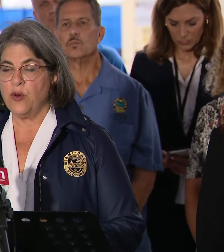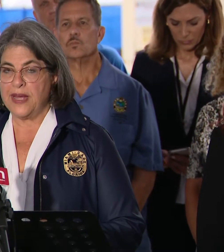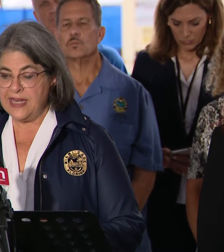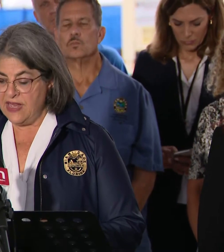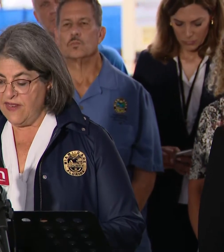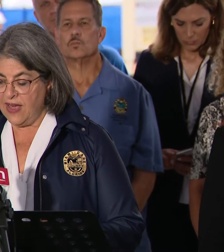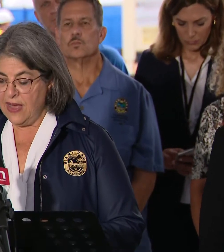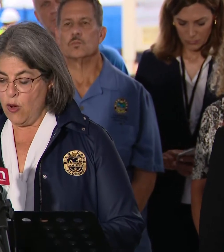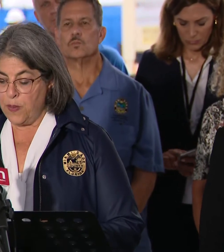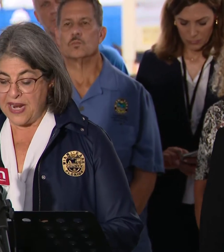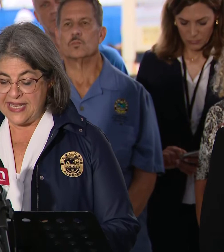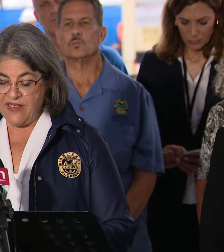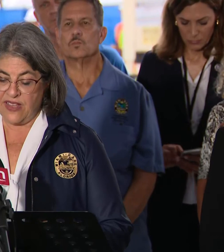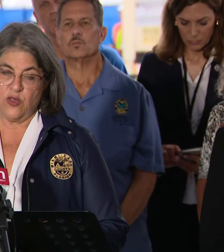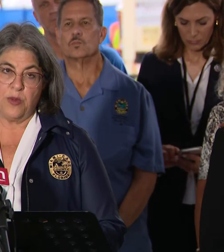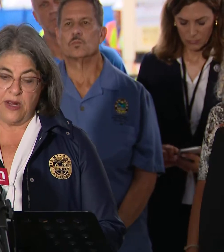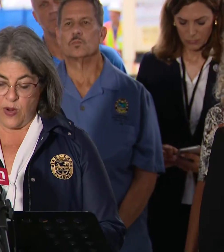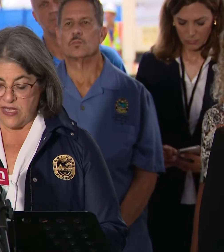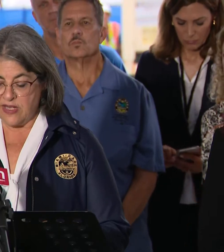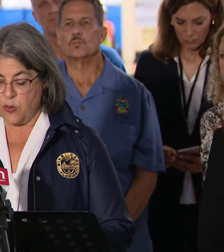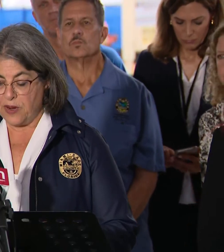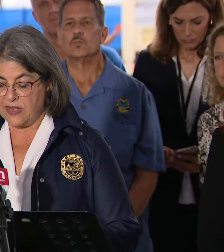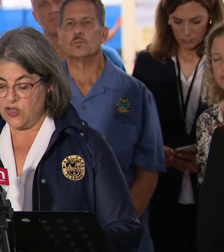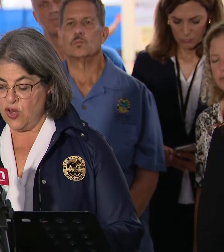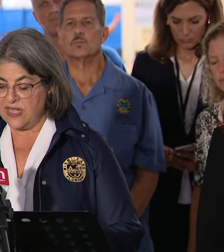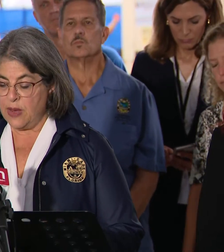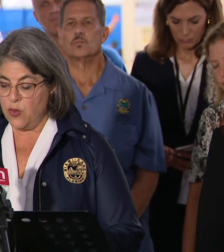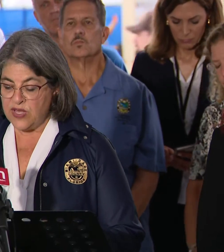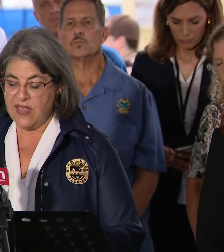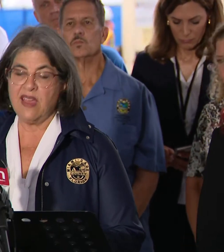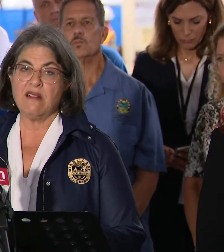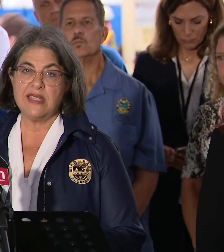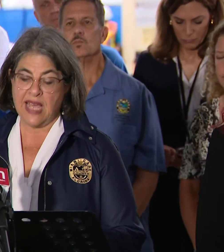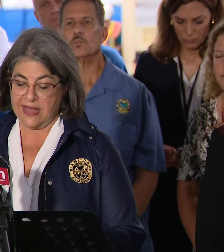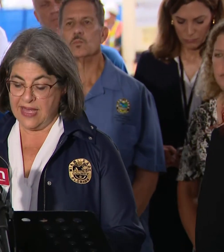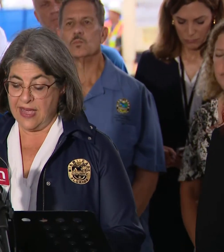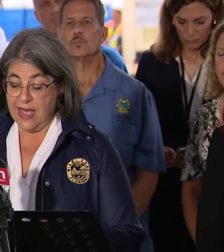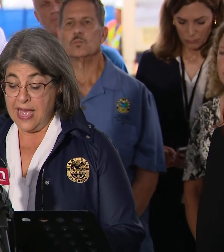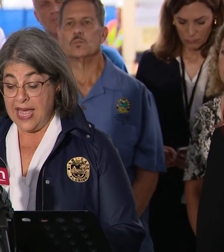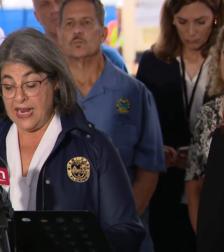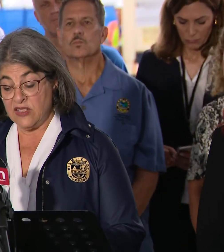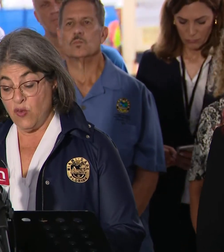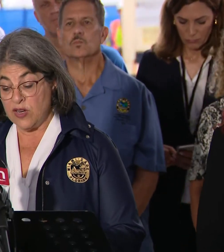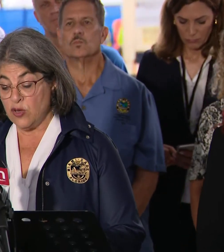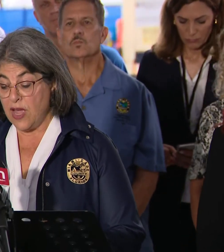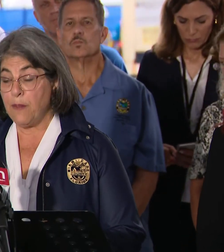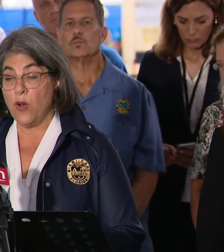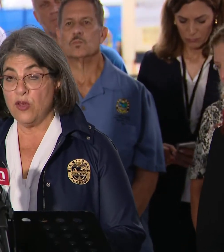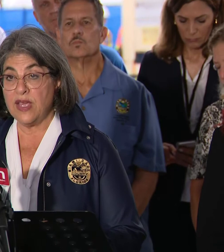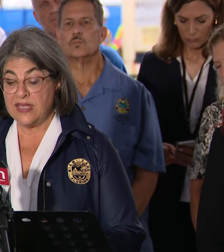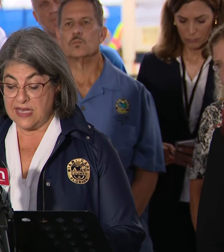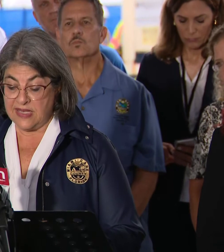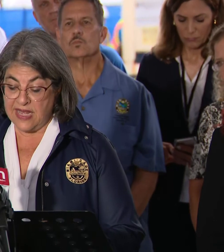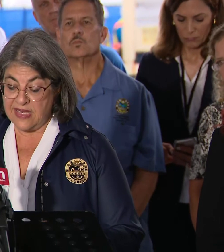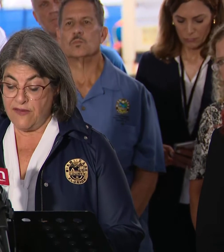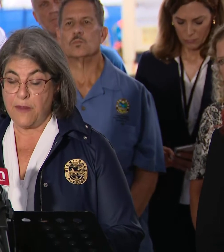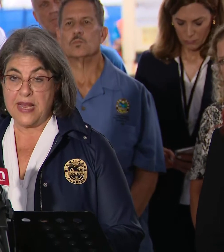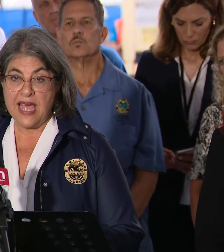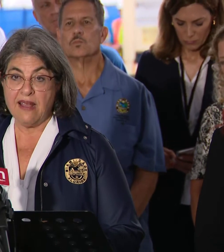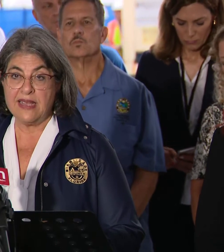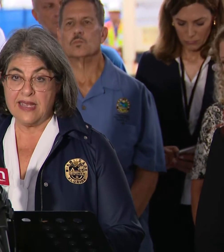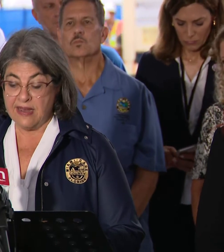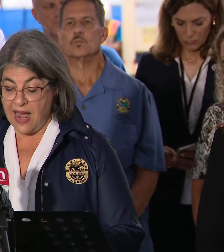sesión operativa sobre nuestras operaciones de búsqueda y rescate, el esfuerzo de apoyo de